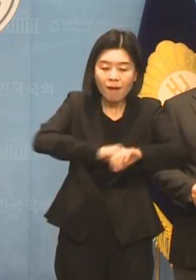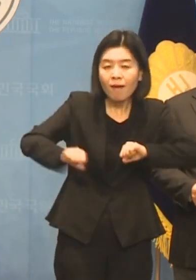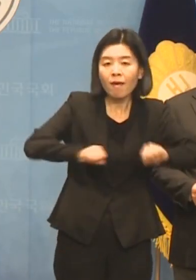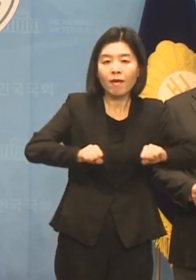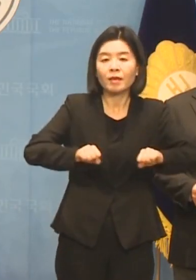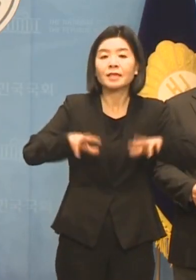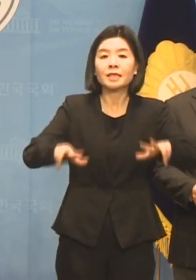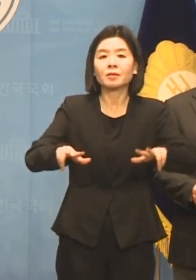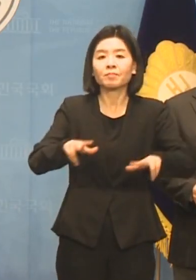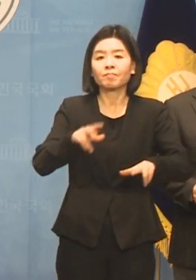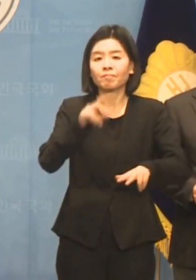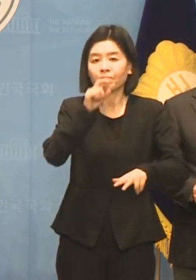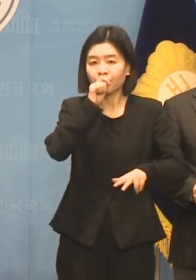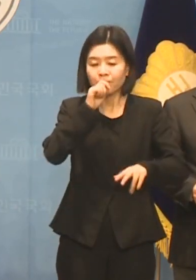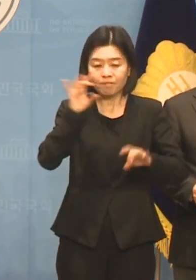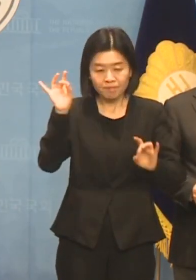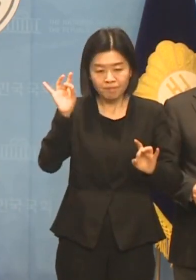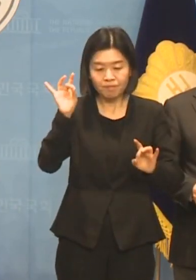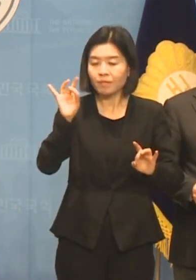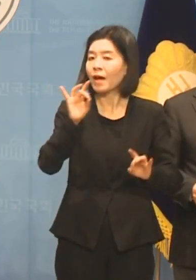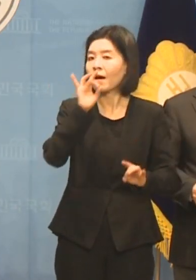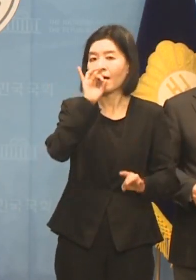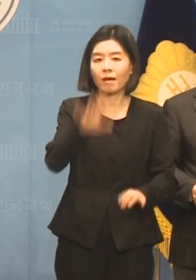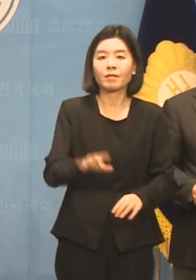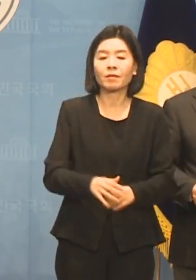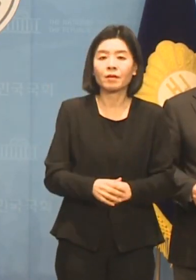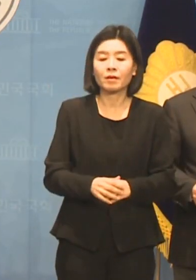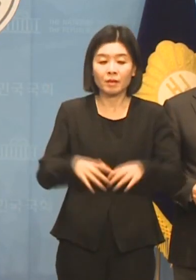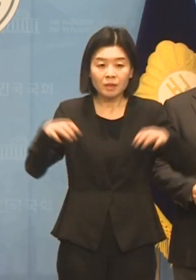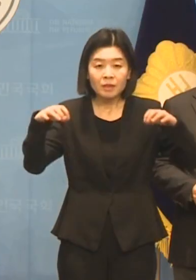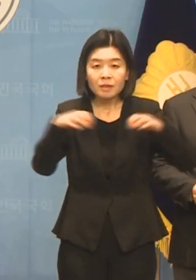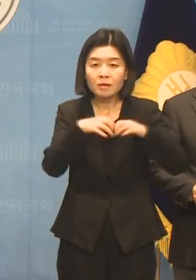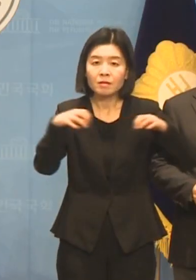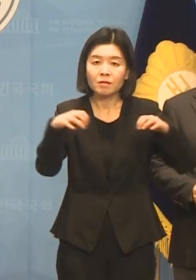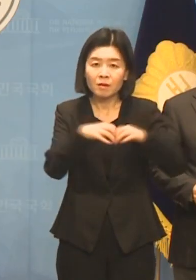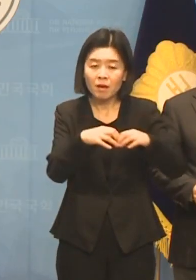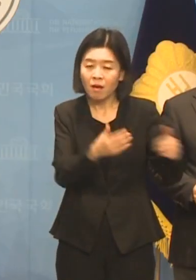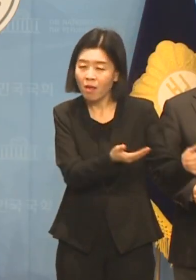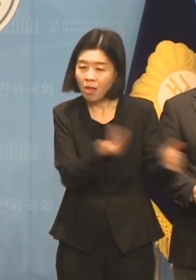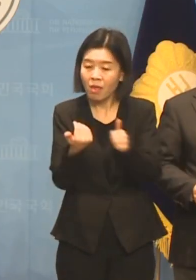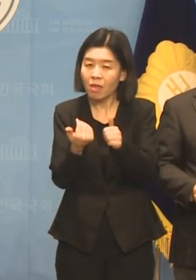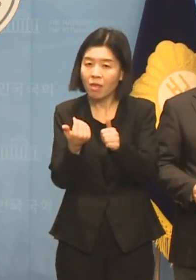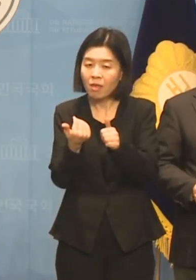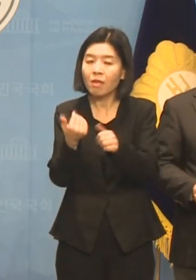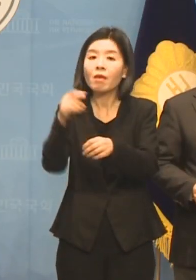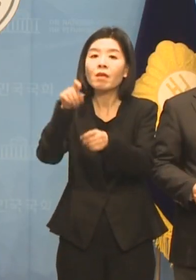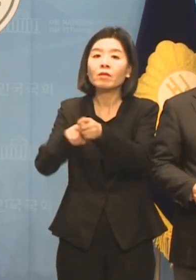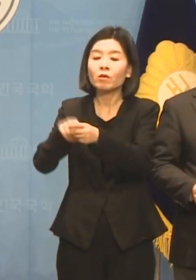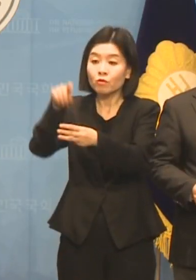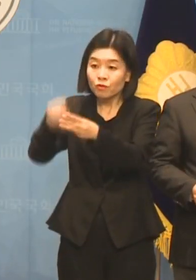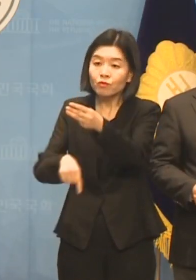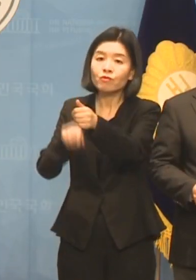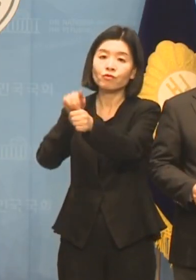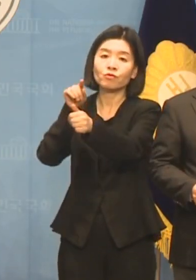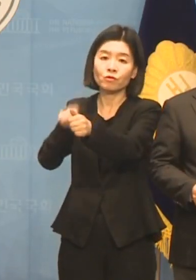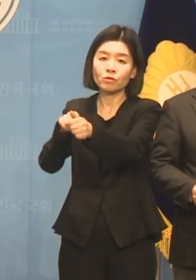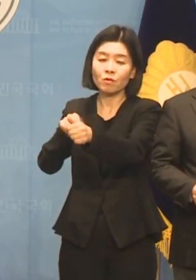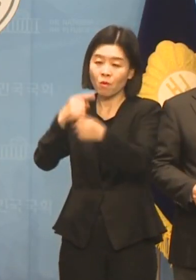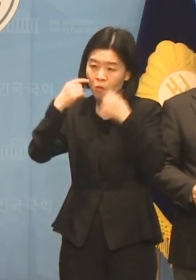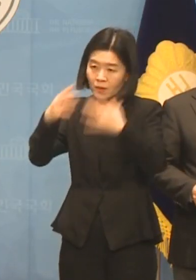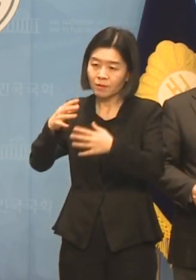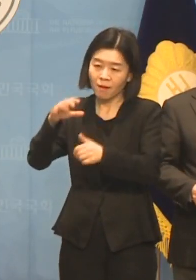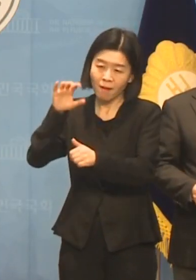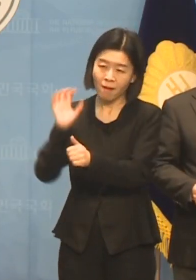이상 침묵해서는 안 됩니다. 전쟁을 도발하려고 했던 윤석열 정권을 강력히